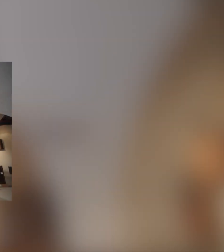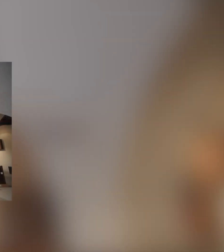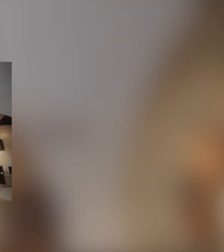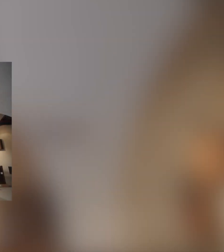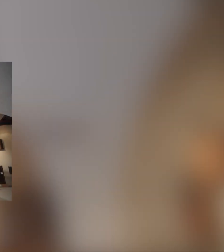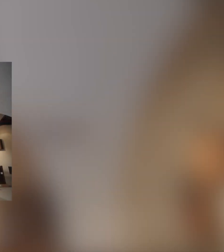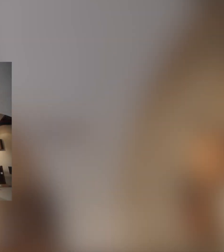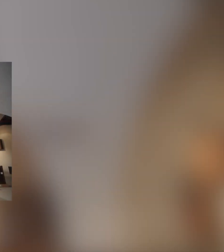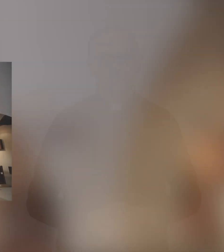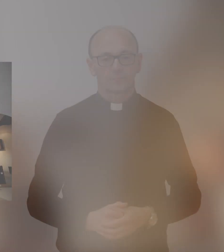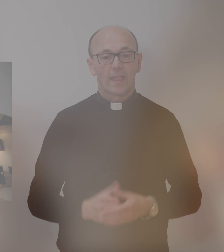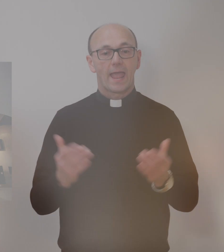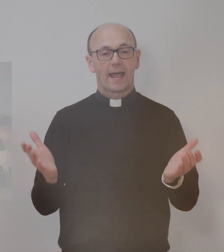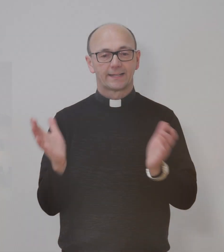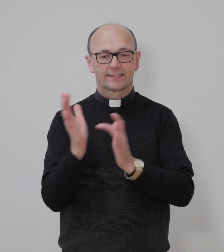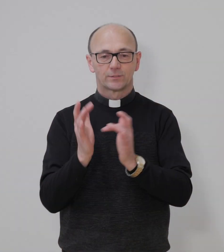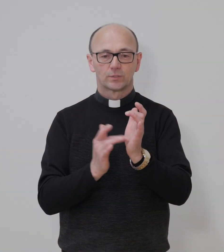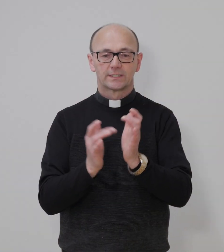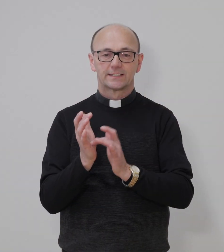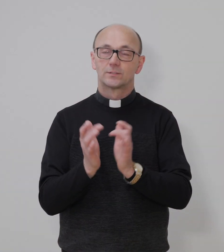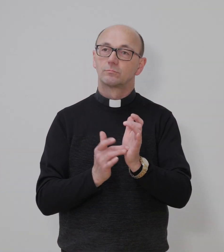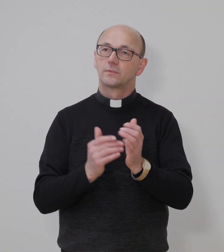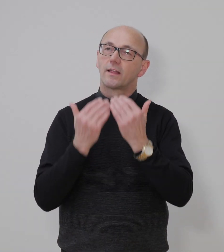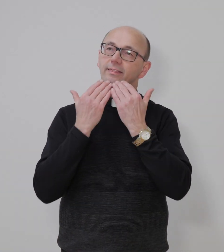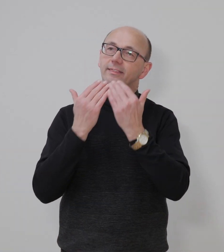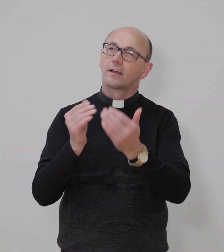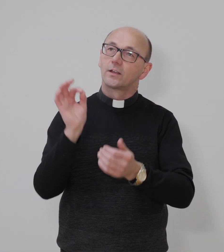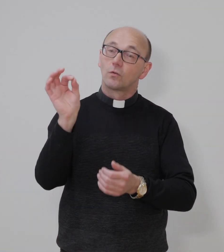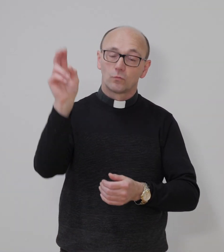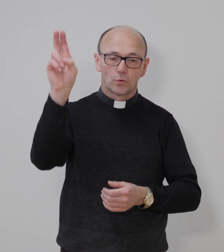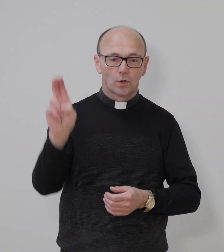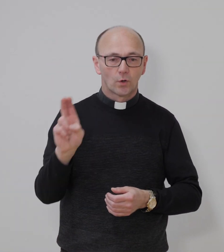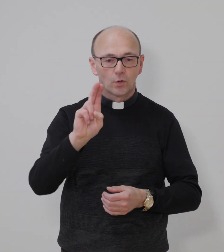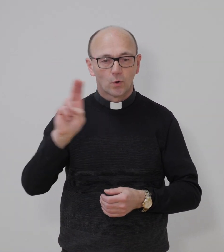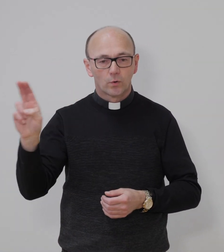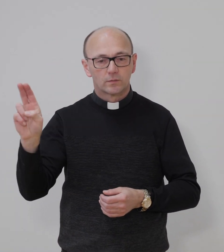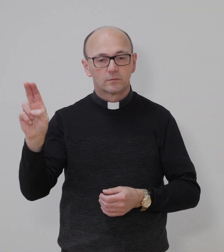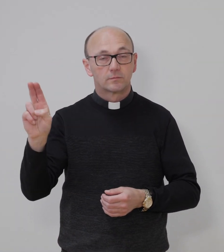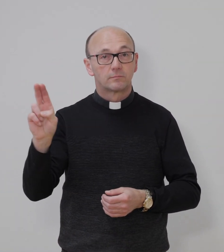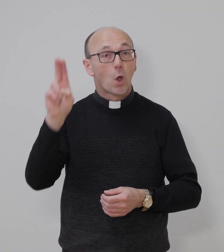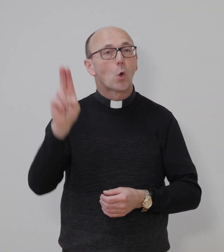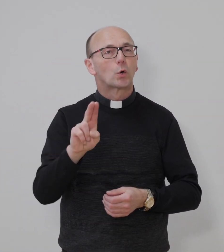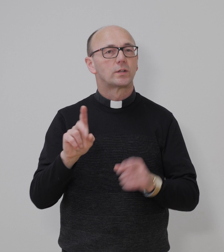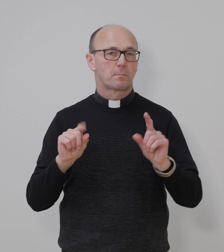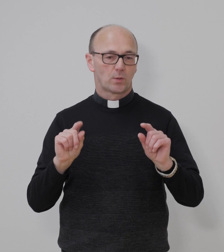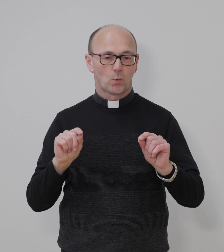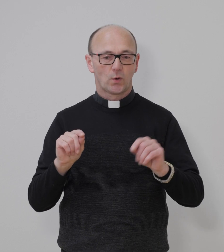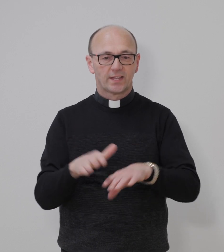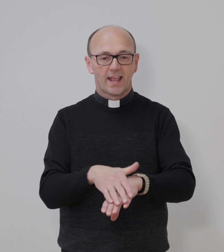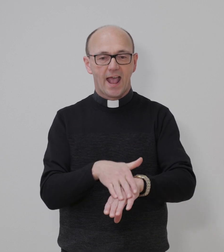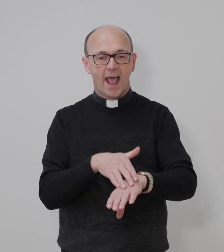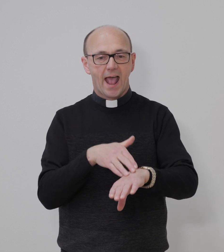Wir rühmen uns im Kreuz unseres Herrn Jesus Christus.